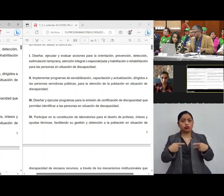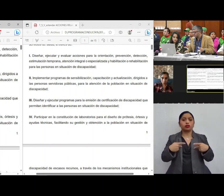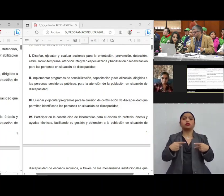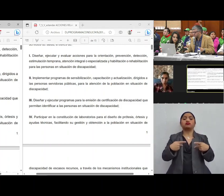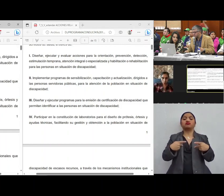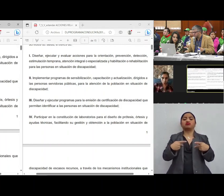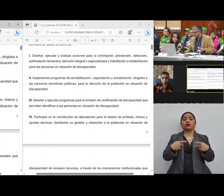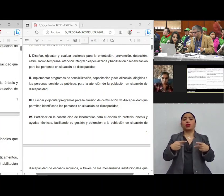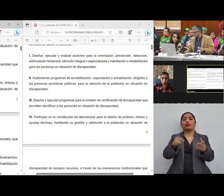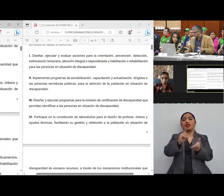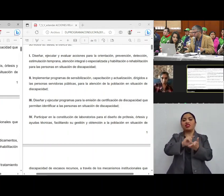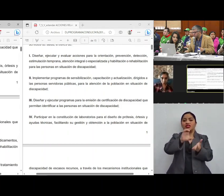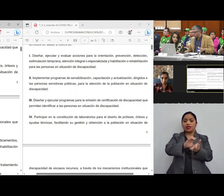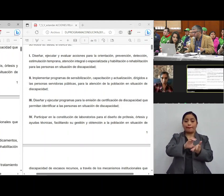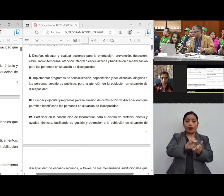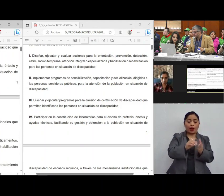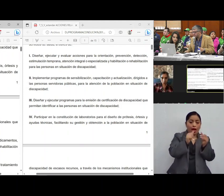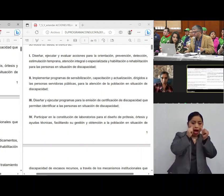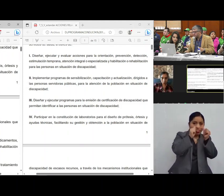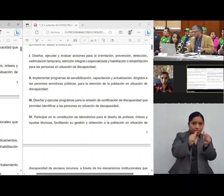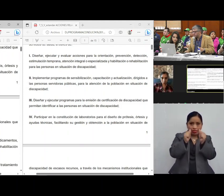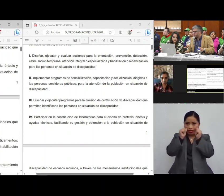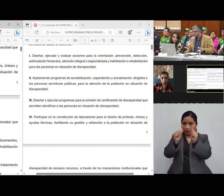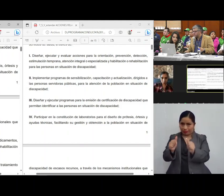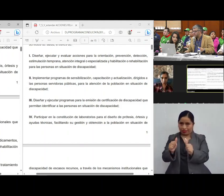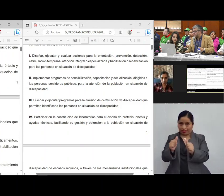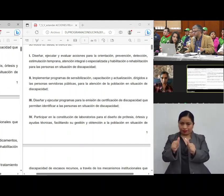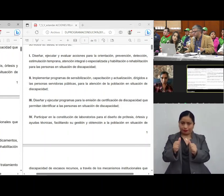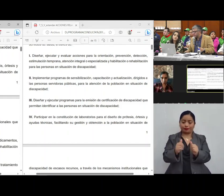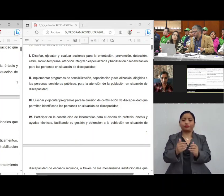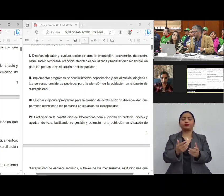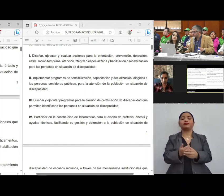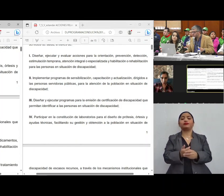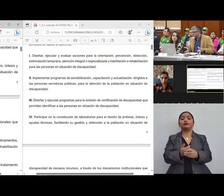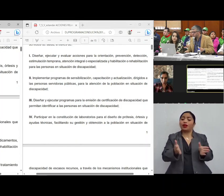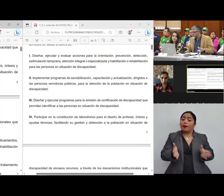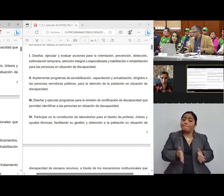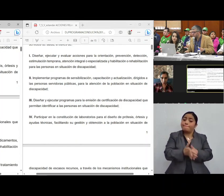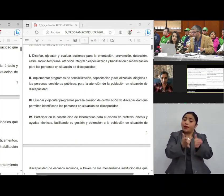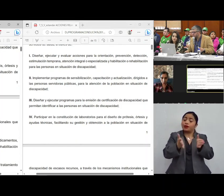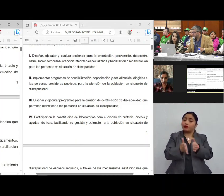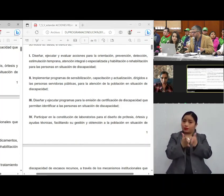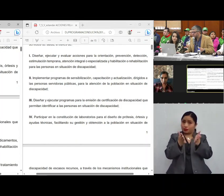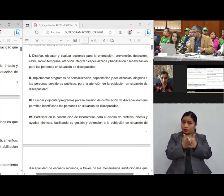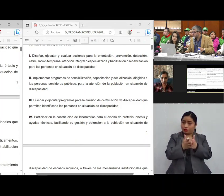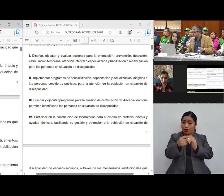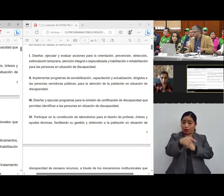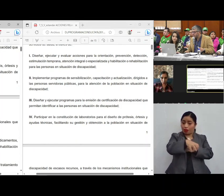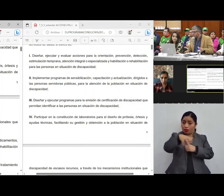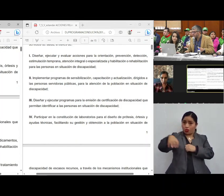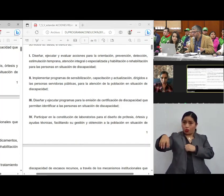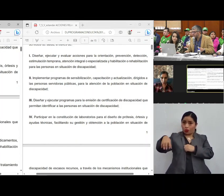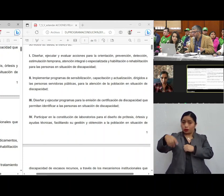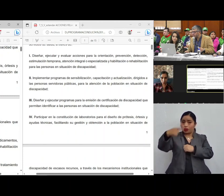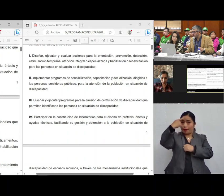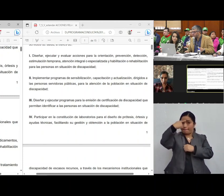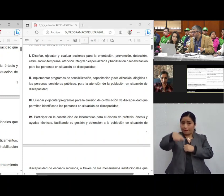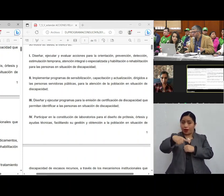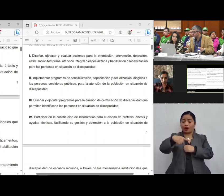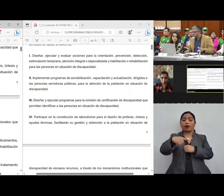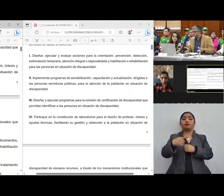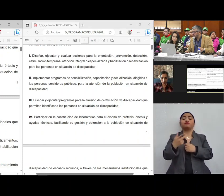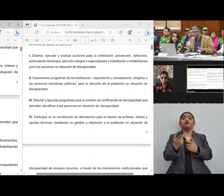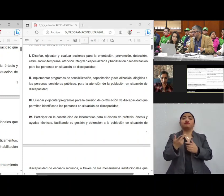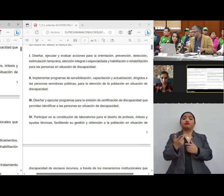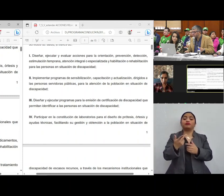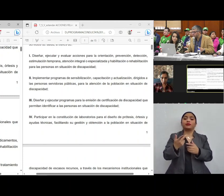de discapacidad. Cuarta, participar en la constitución de laboratorios